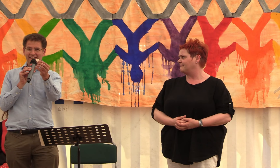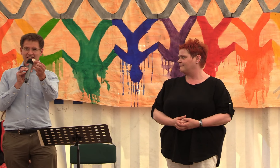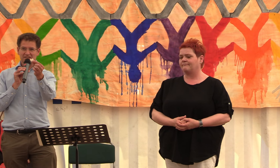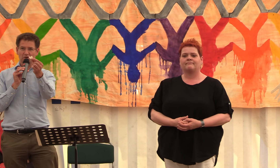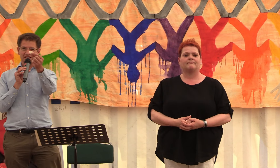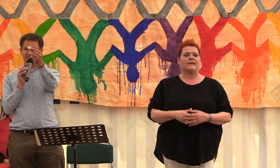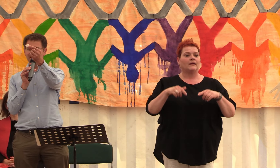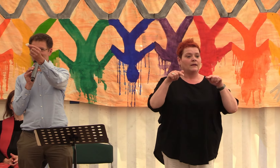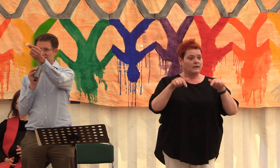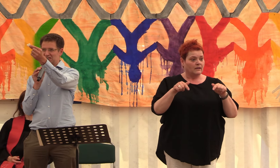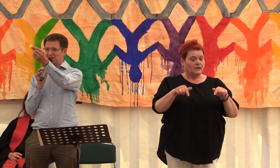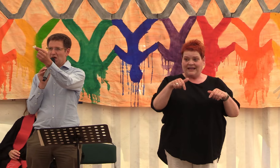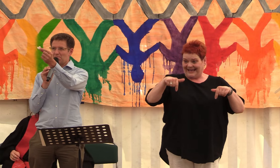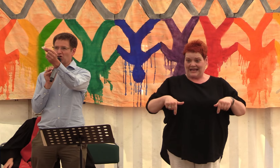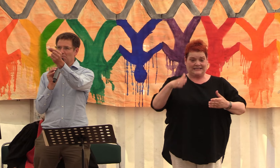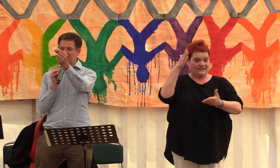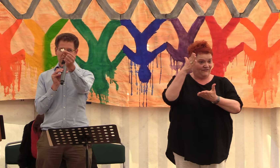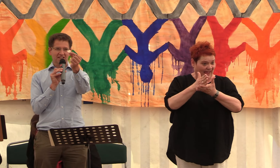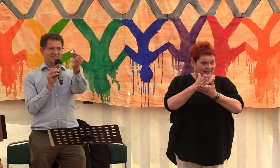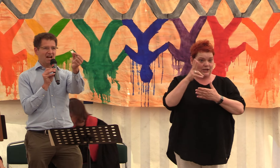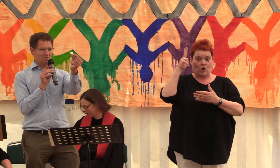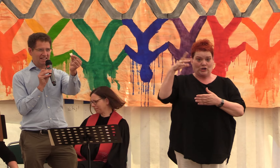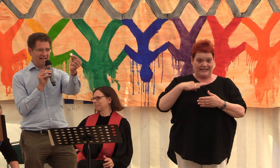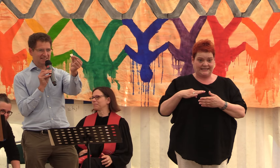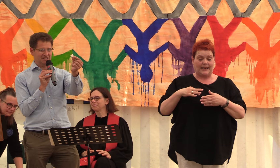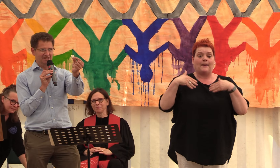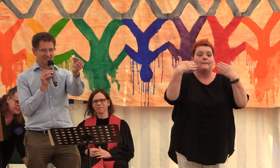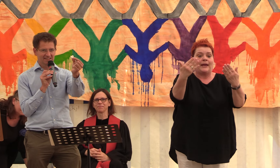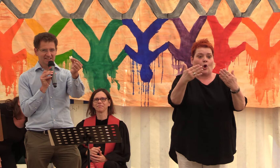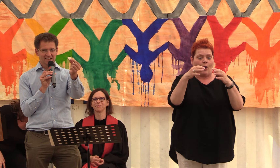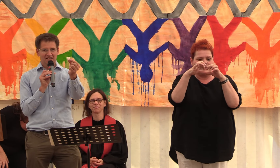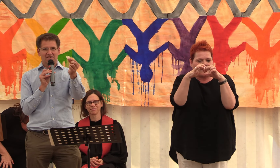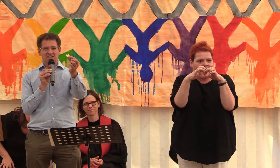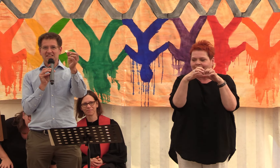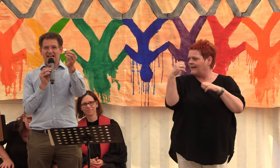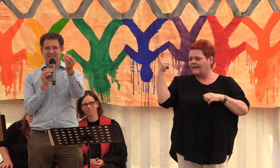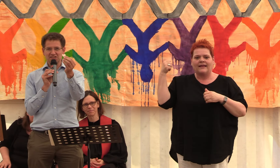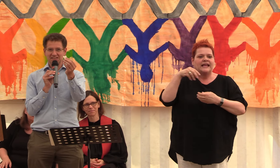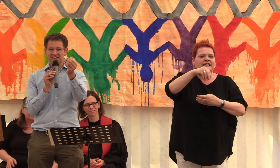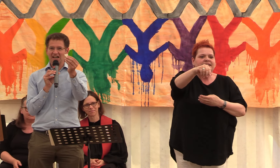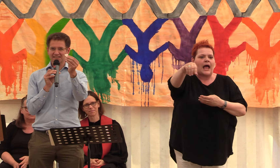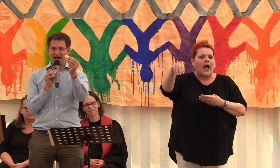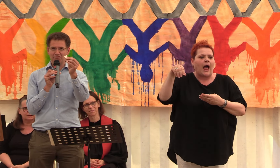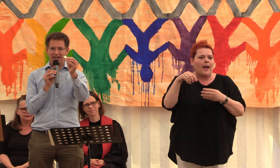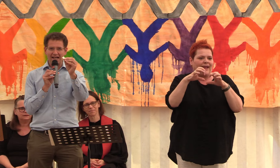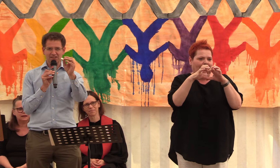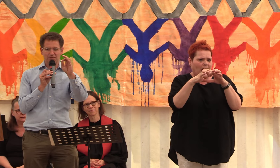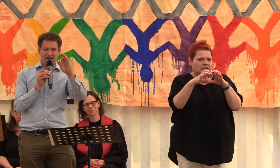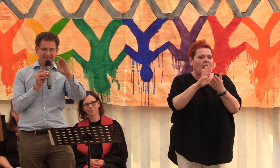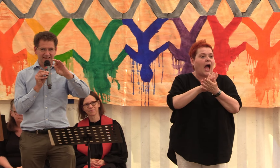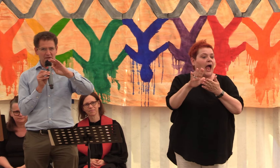Am Ende des Gottesdienstes bekommt ihr solche Samenherzen. Diese Herzen sind ganz